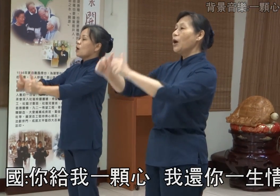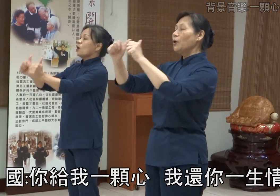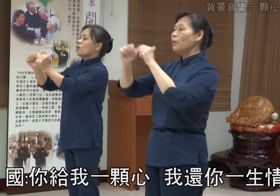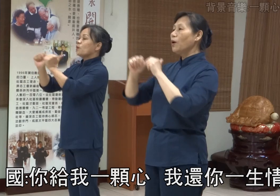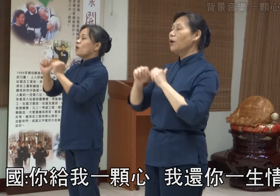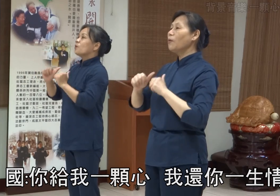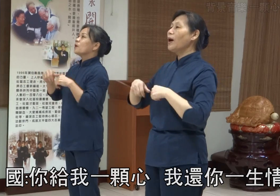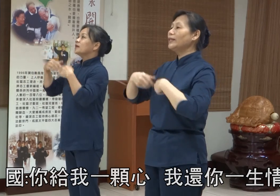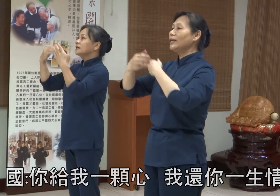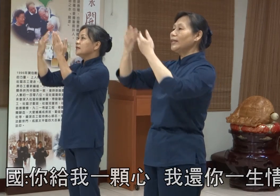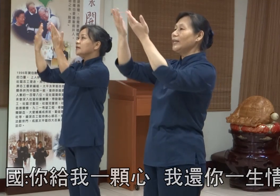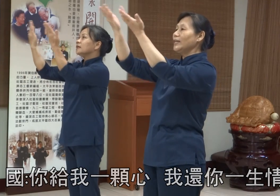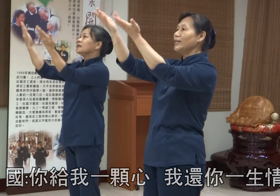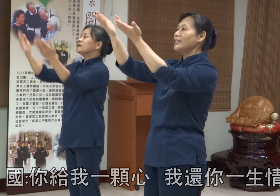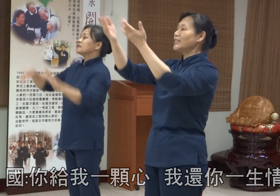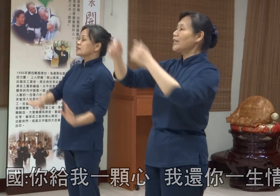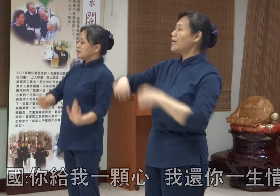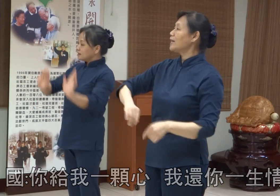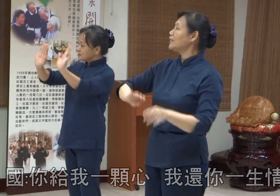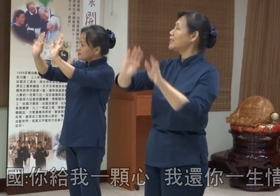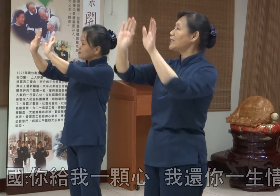心，我还你一身